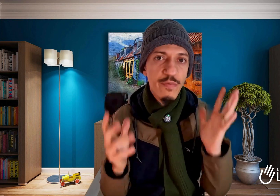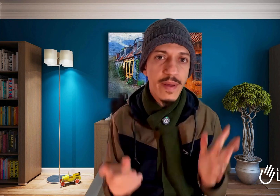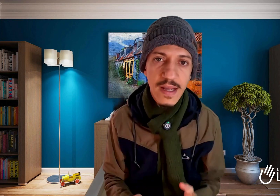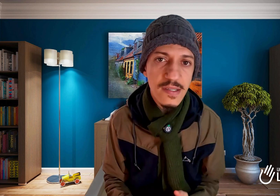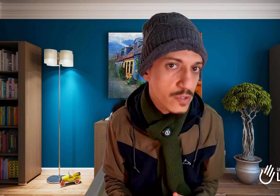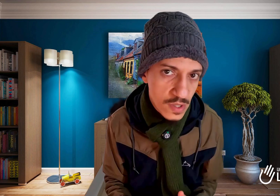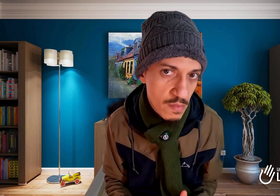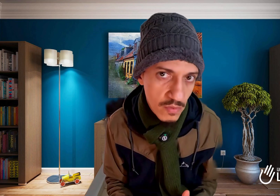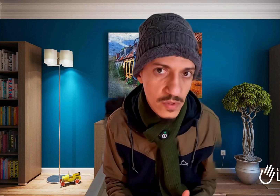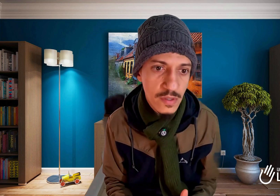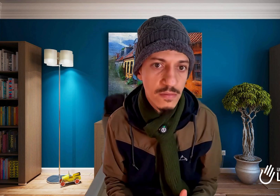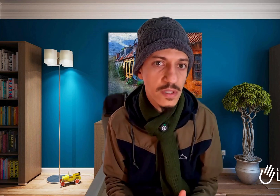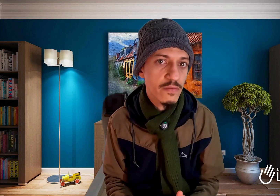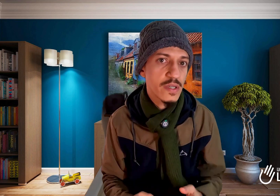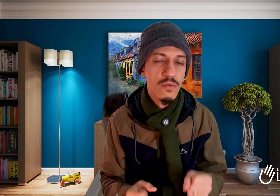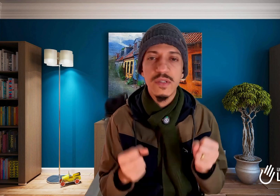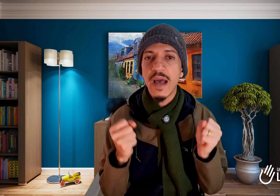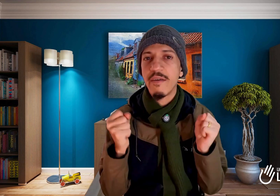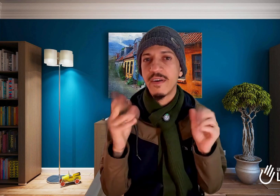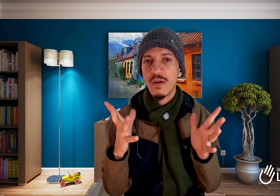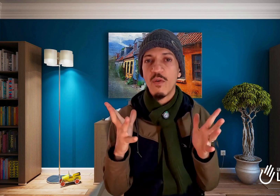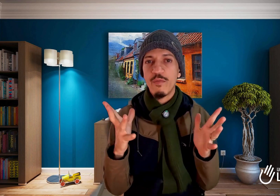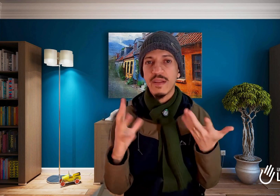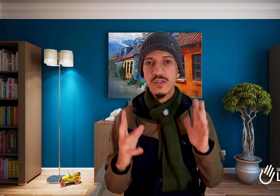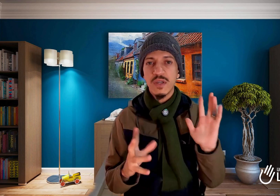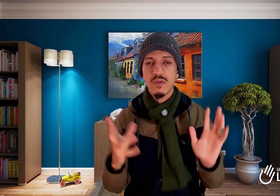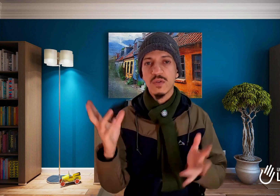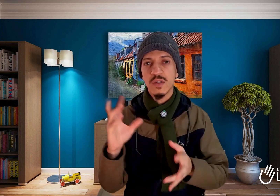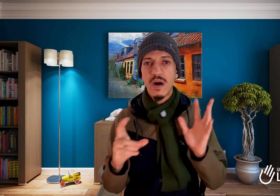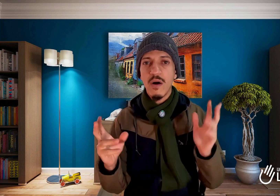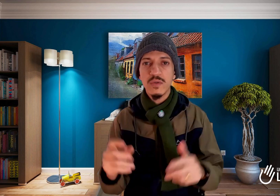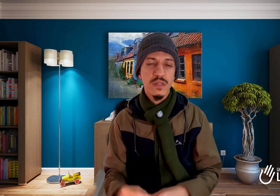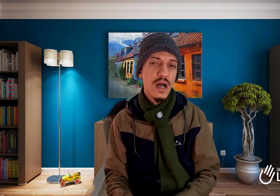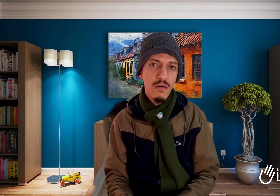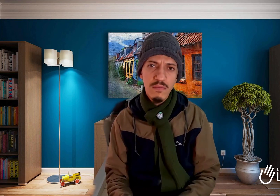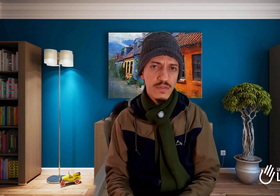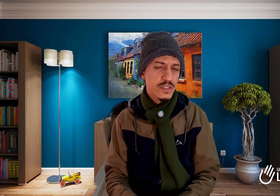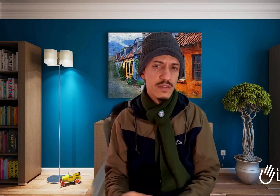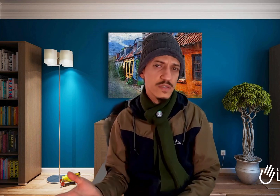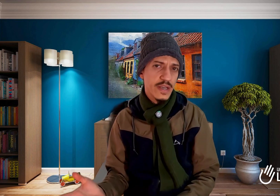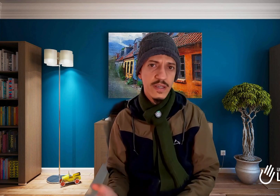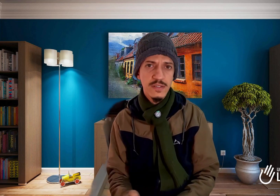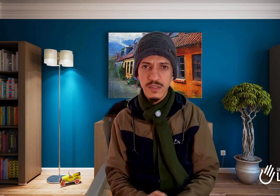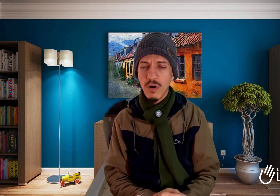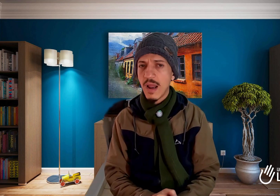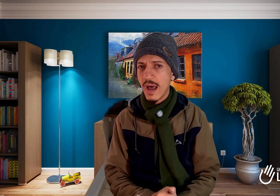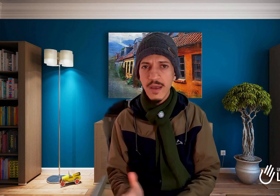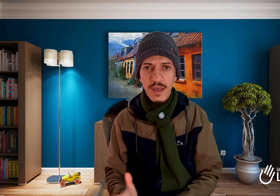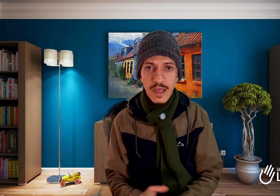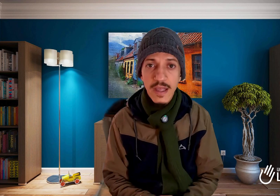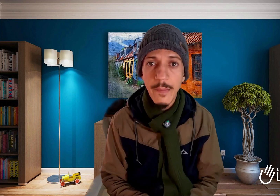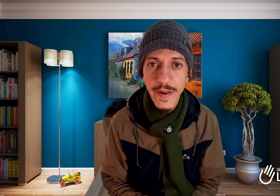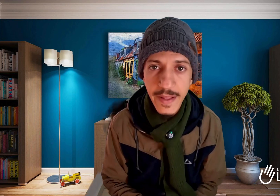movimentação das suas mãos. Se você consegue fazer movimentações com as suas mãos e tal, você consegue desembolar e aprender a